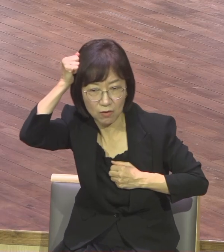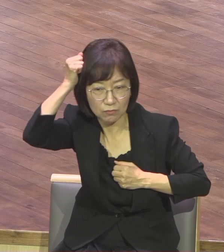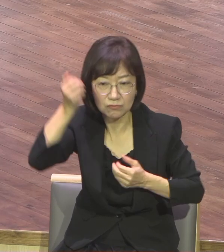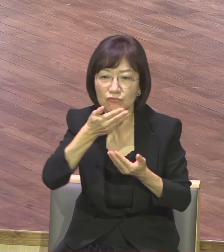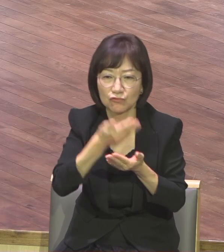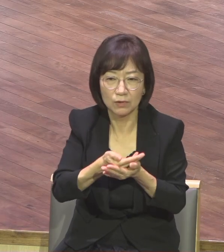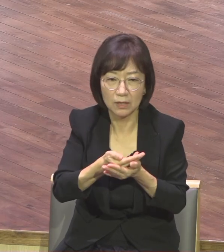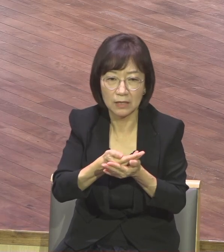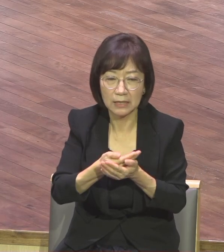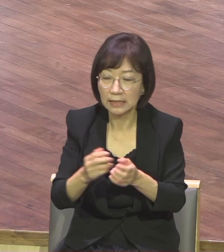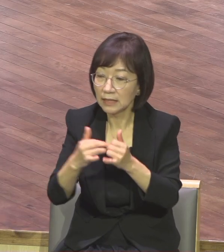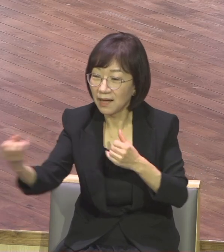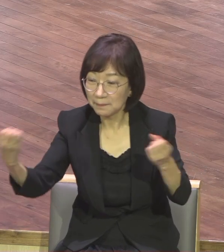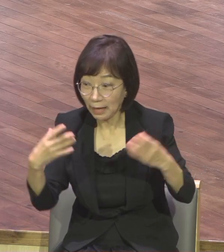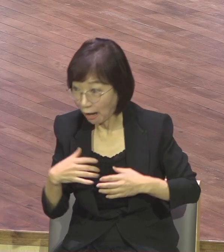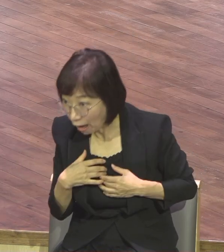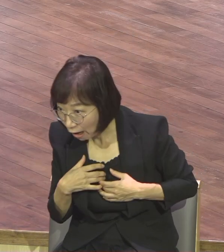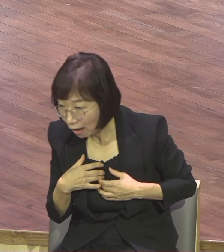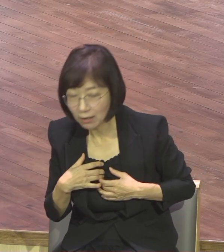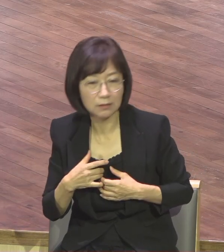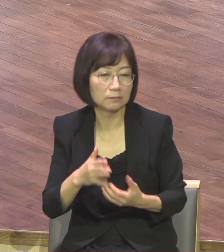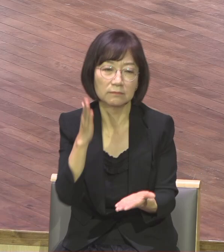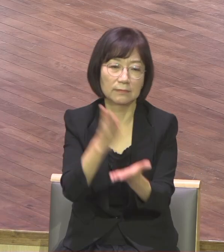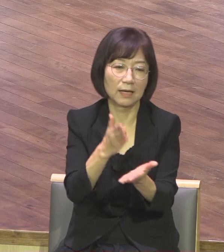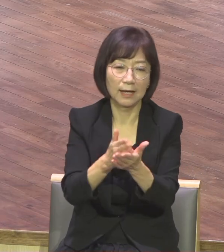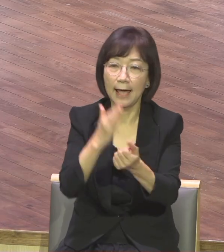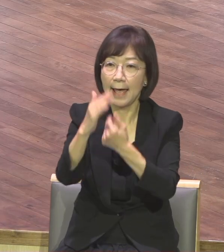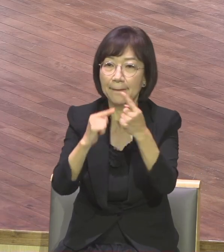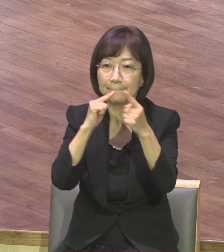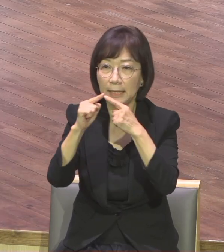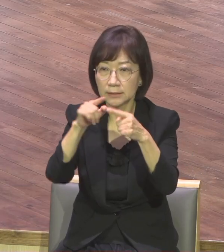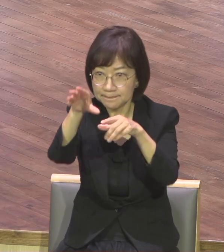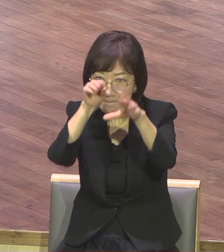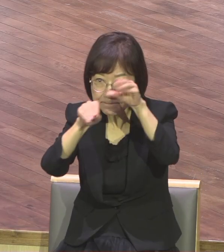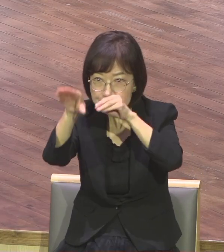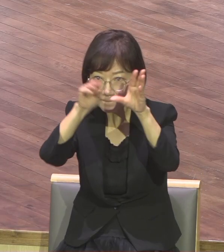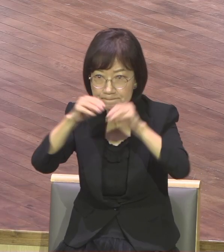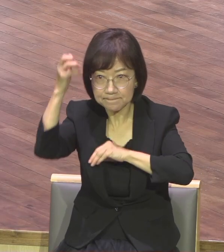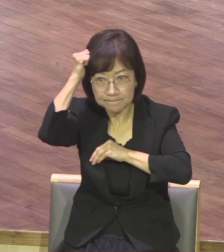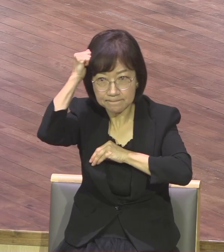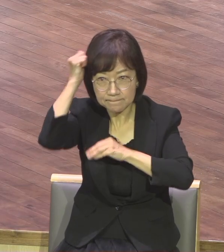돼요. 사람 말 듣지 말고. 그래서 예배 성공한다.